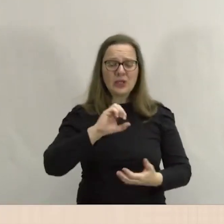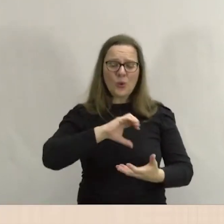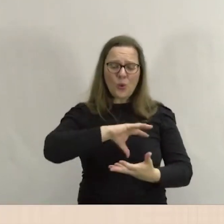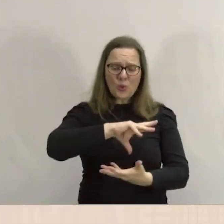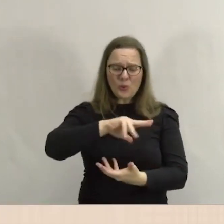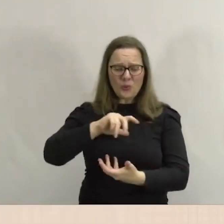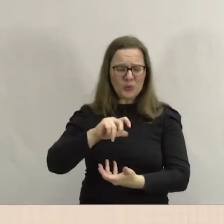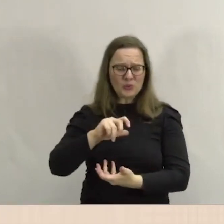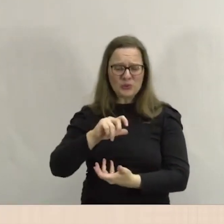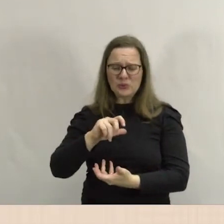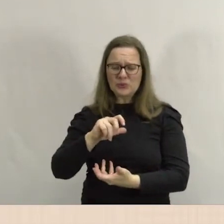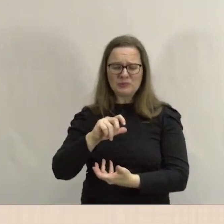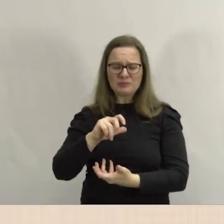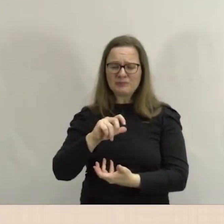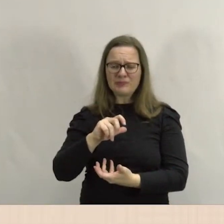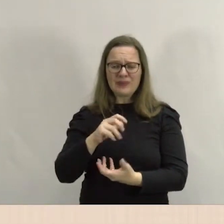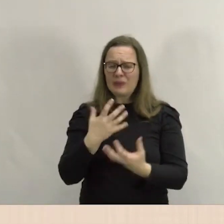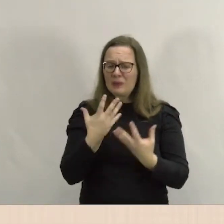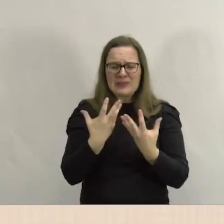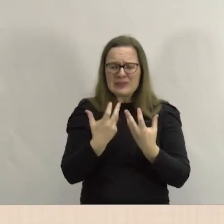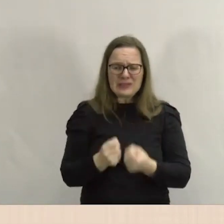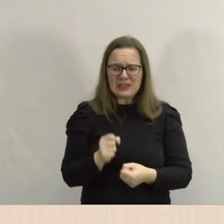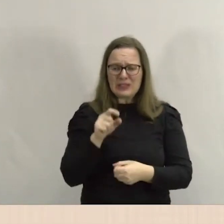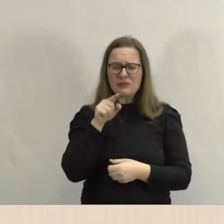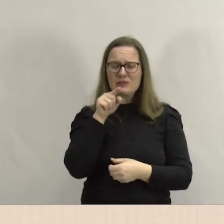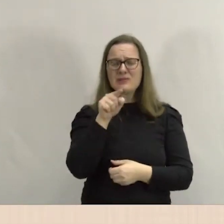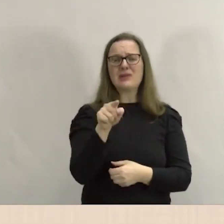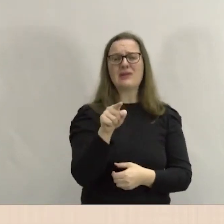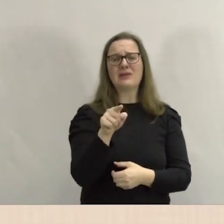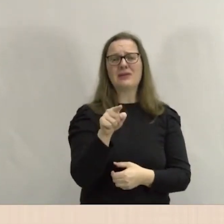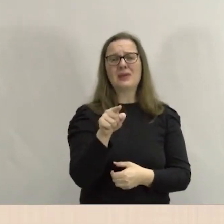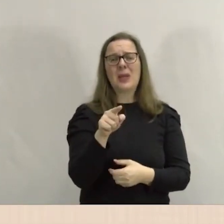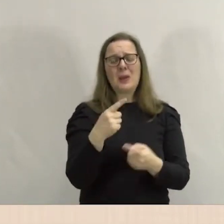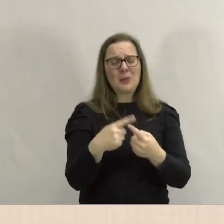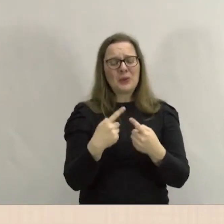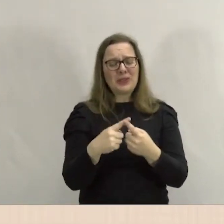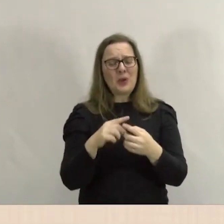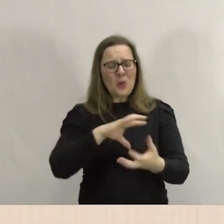Não precisa ficar admirado, não. Esse mundo jaz no maligno.